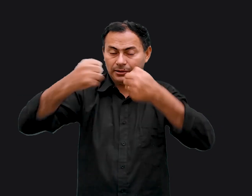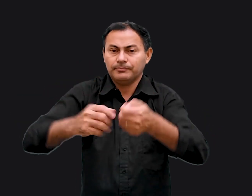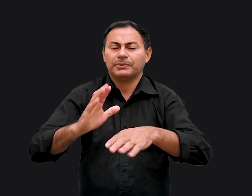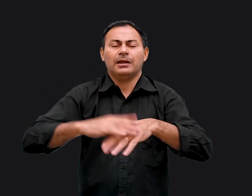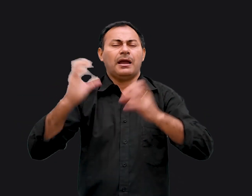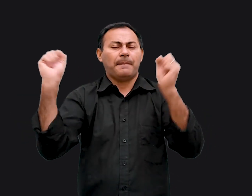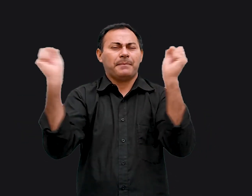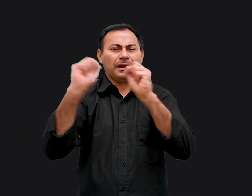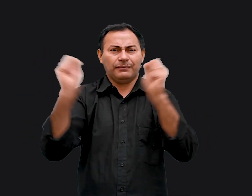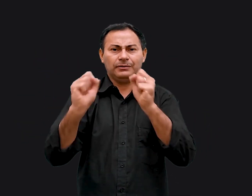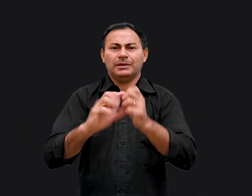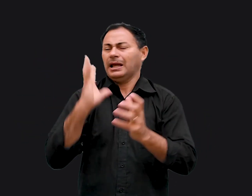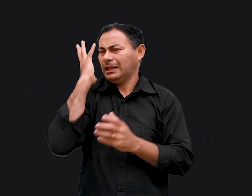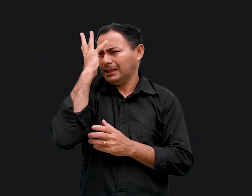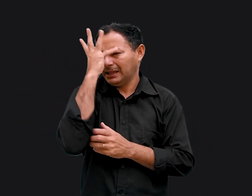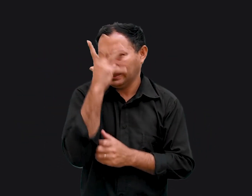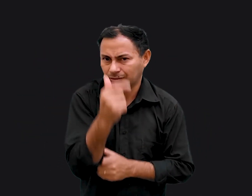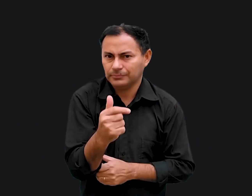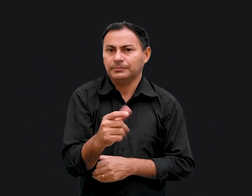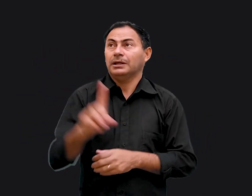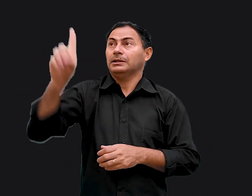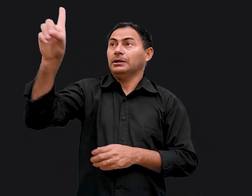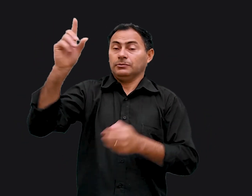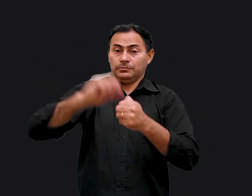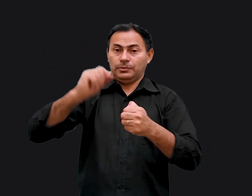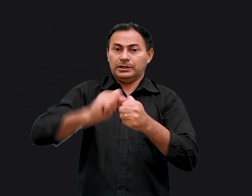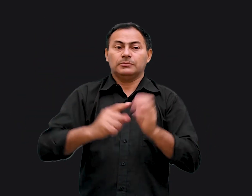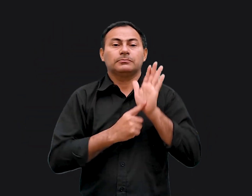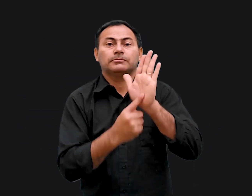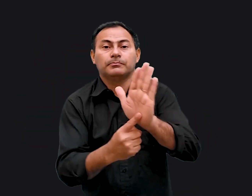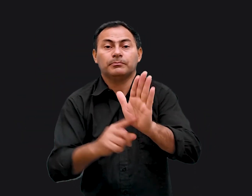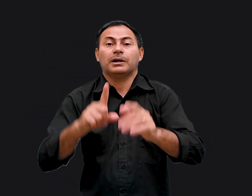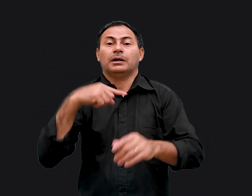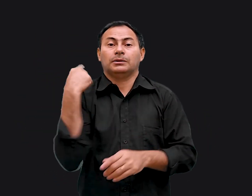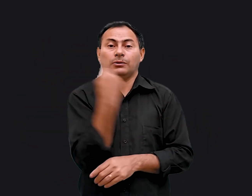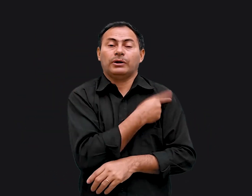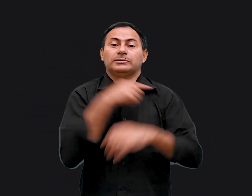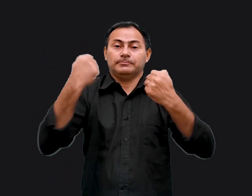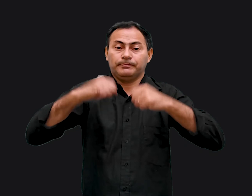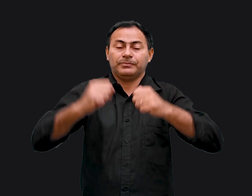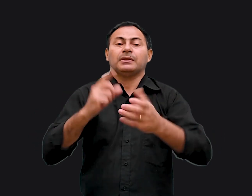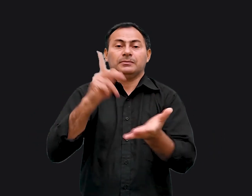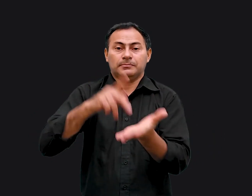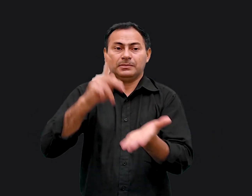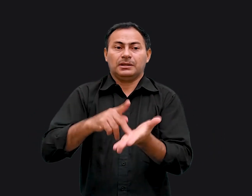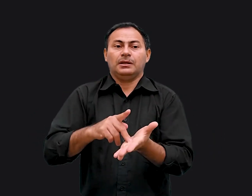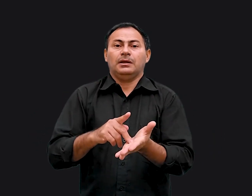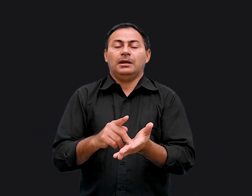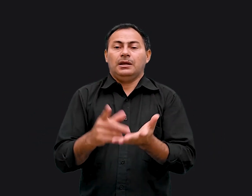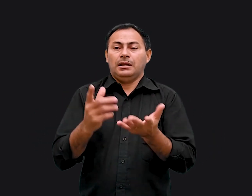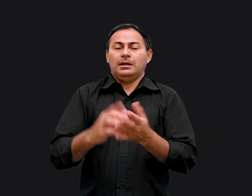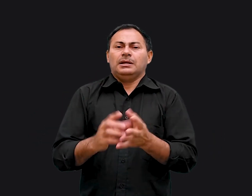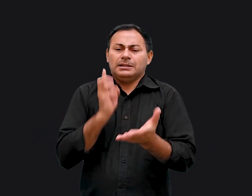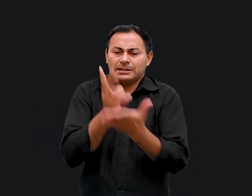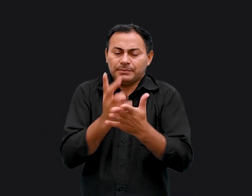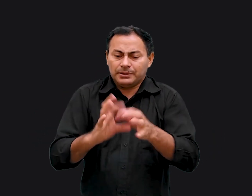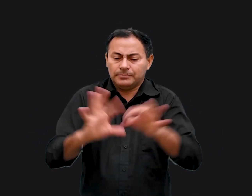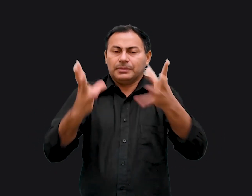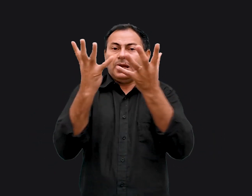aqui é maravilhoso. É lindo demais. Deus fez isso para mostrar para nós que precisamos realmente estarmos sempre dispostos